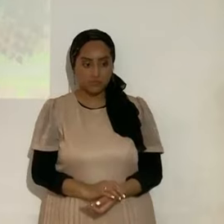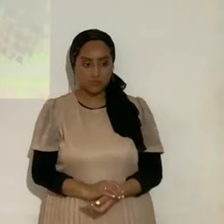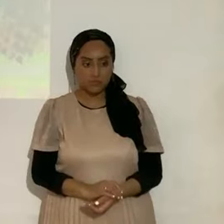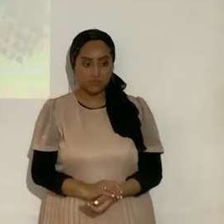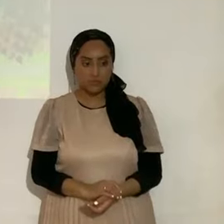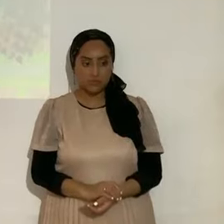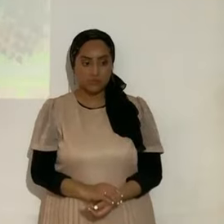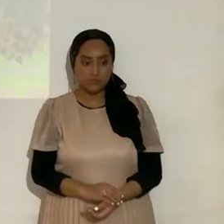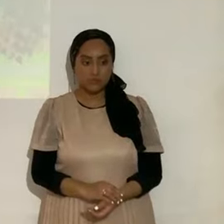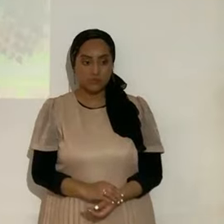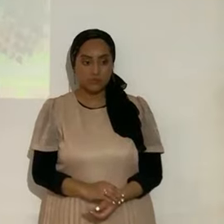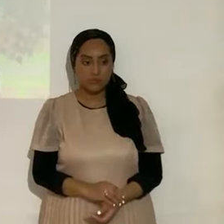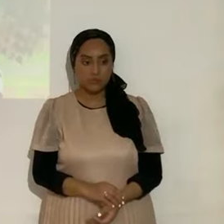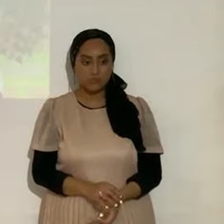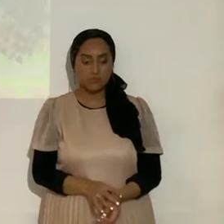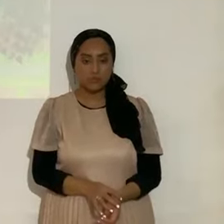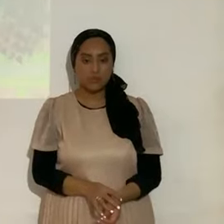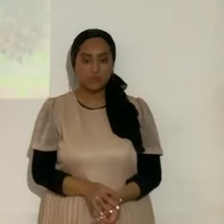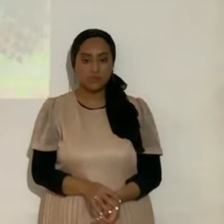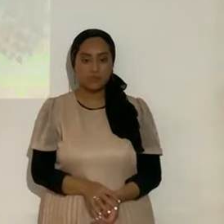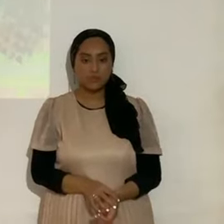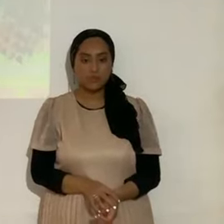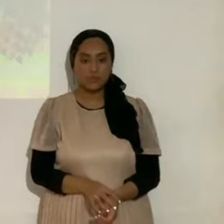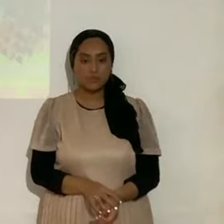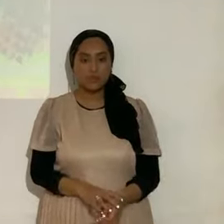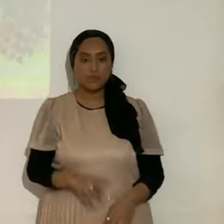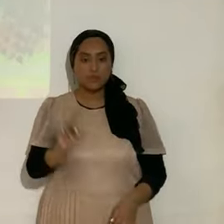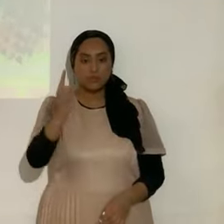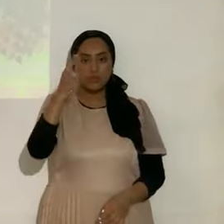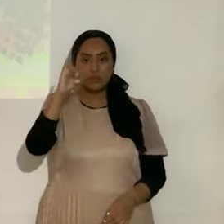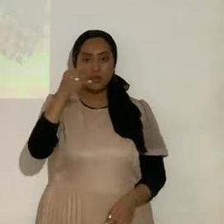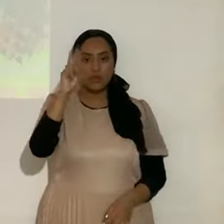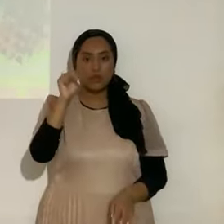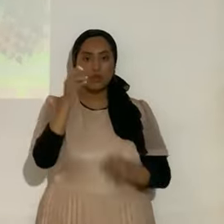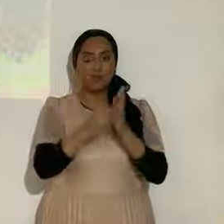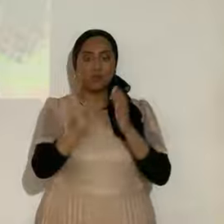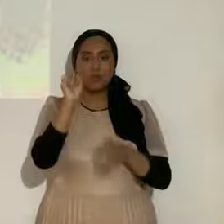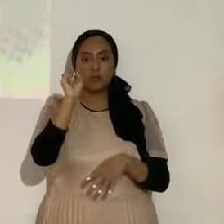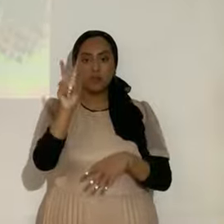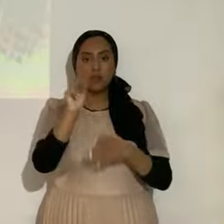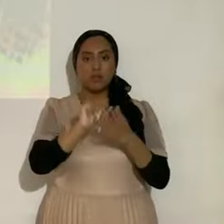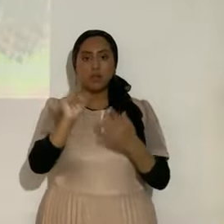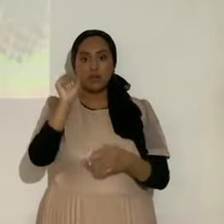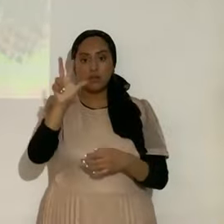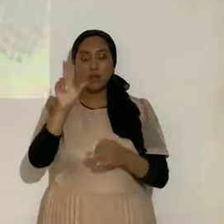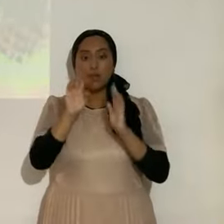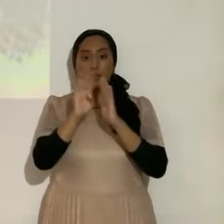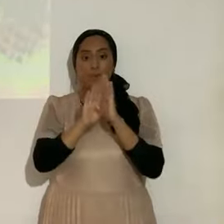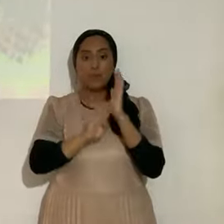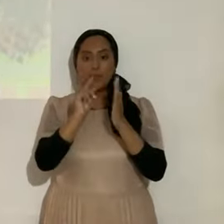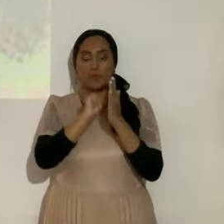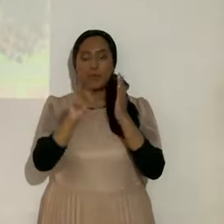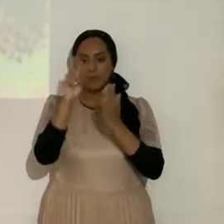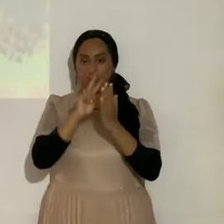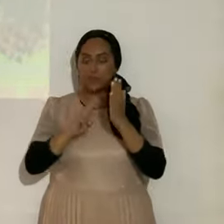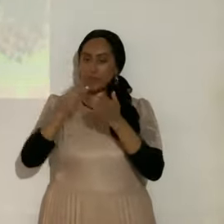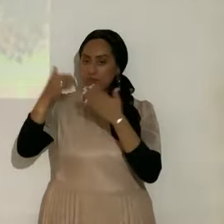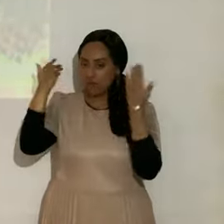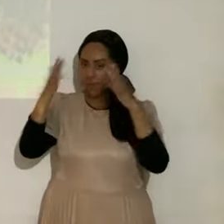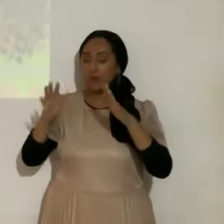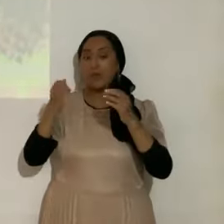Juan. Sí, ya lo tengo. Capítulo 2, verso 3. Esta cita ya la hemos leído antes.